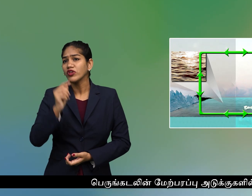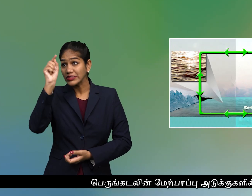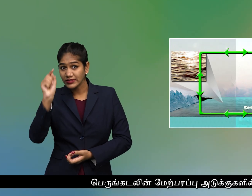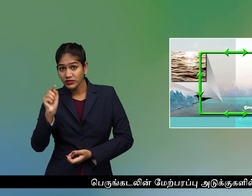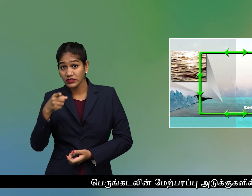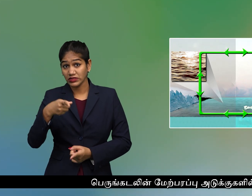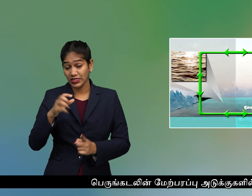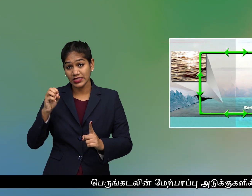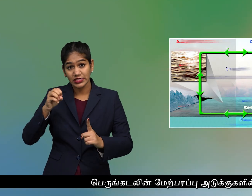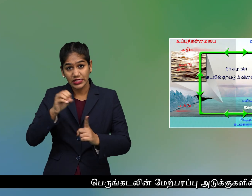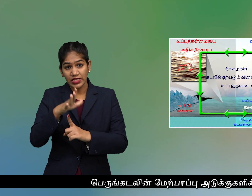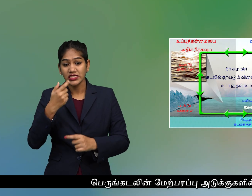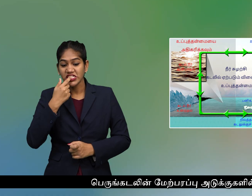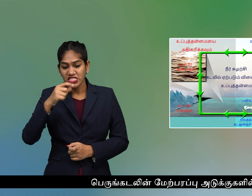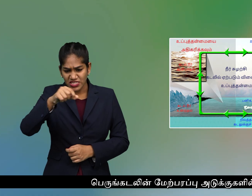பெருங்கடலின் மேற்பரப்பு அடுக்குகளில்